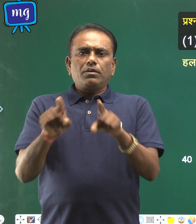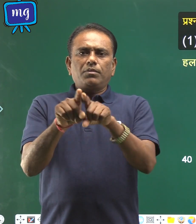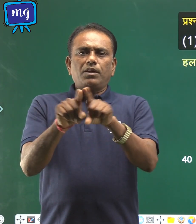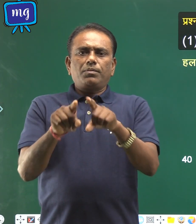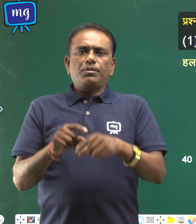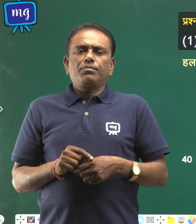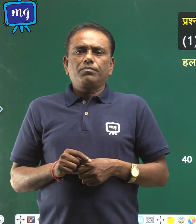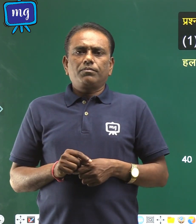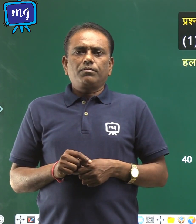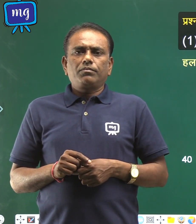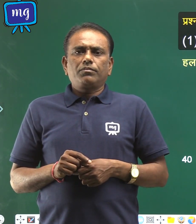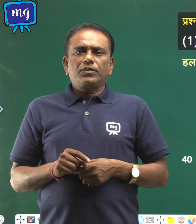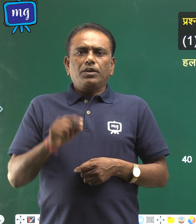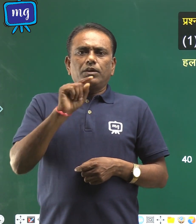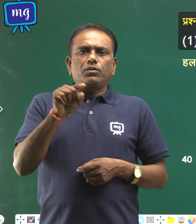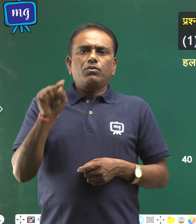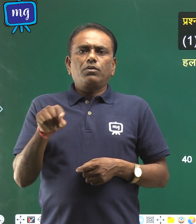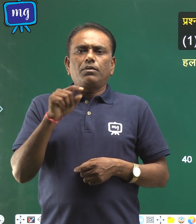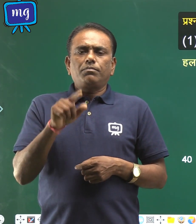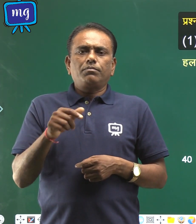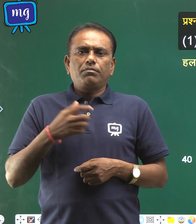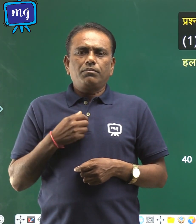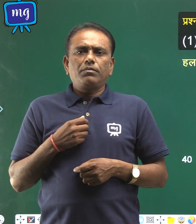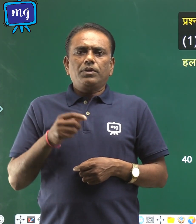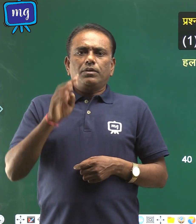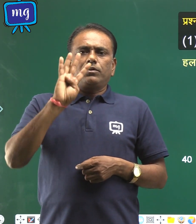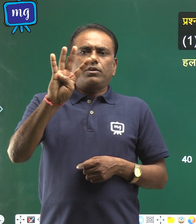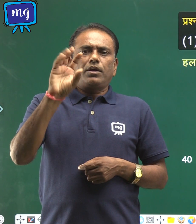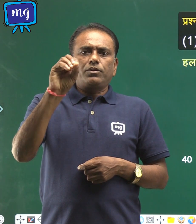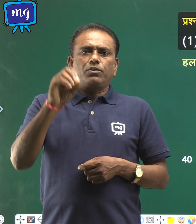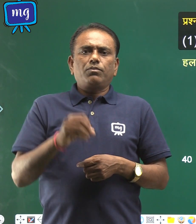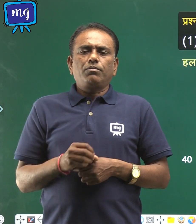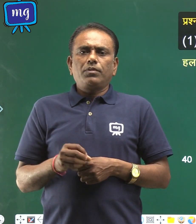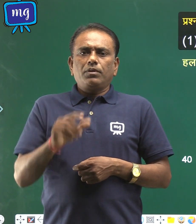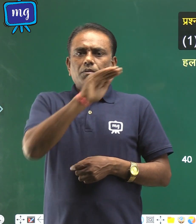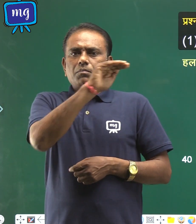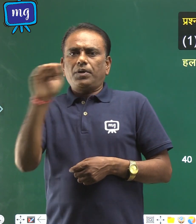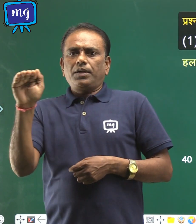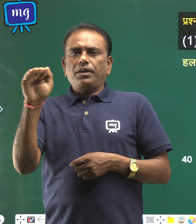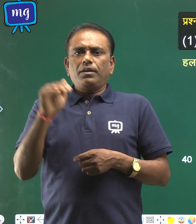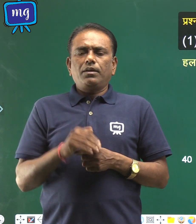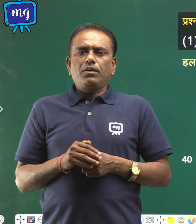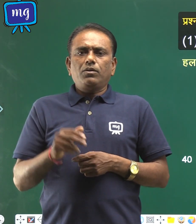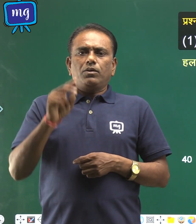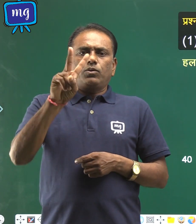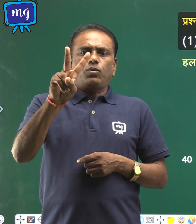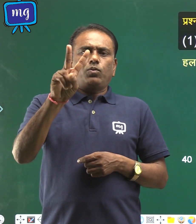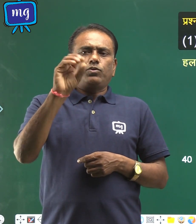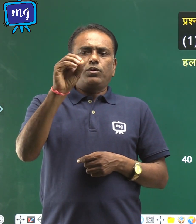बराबर, इसको हम 40 बटे